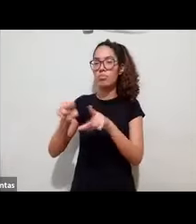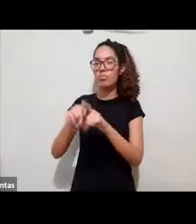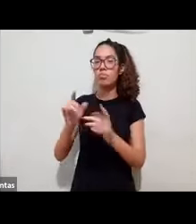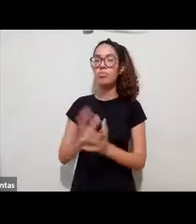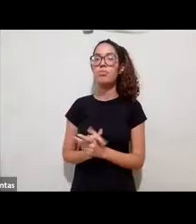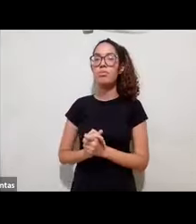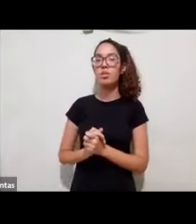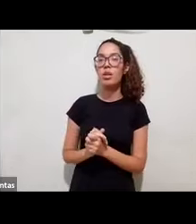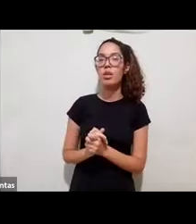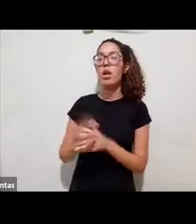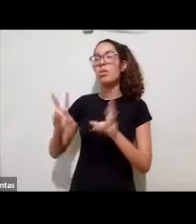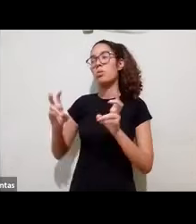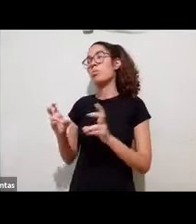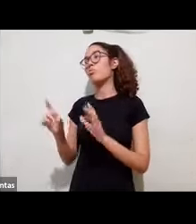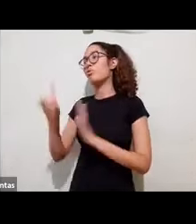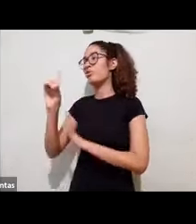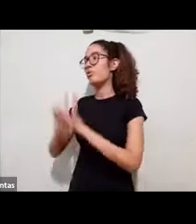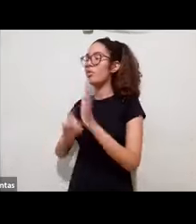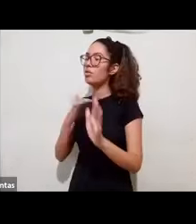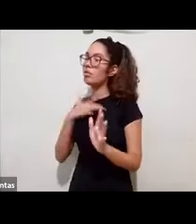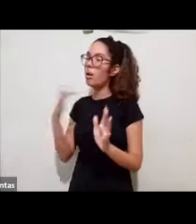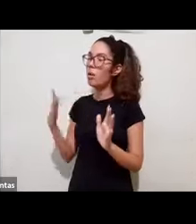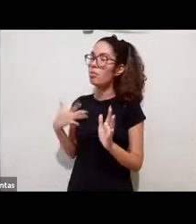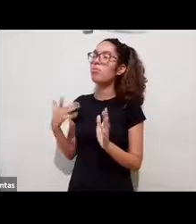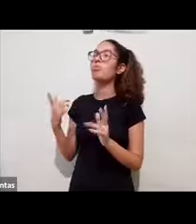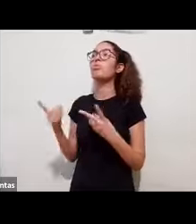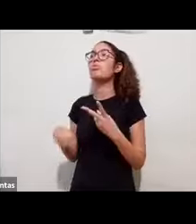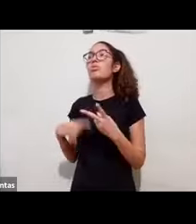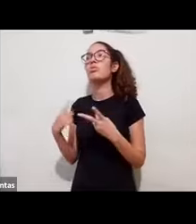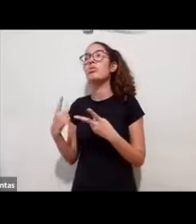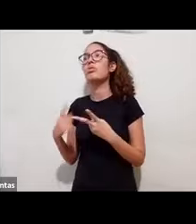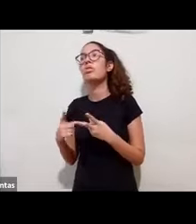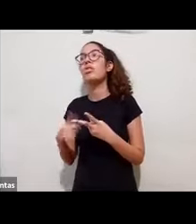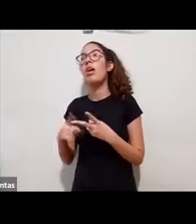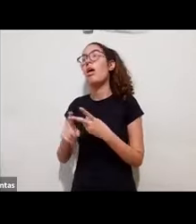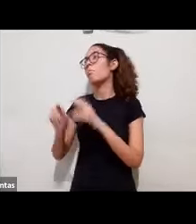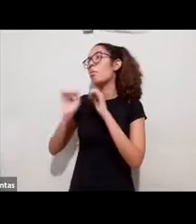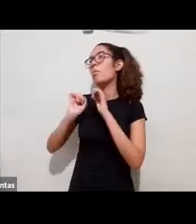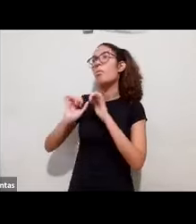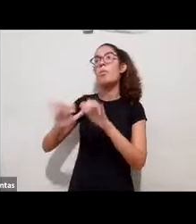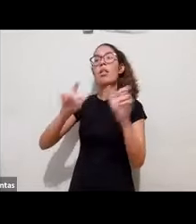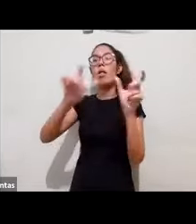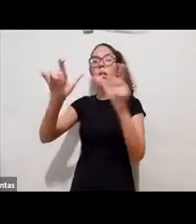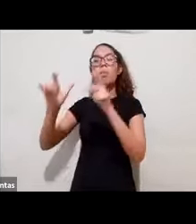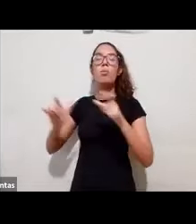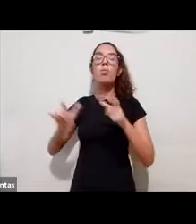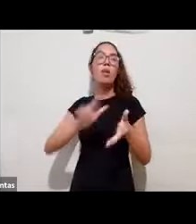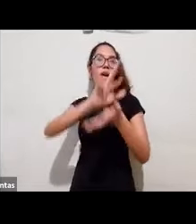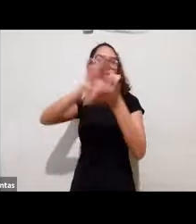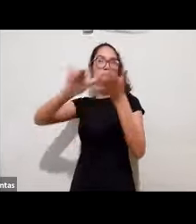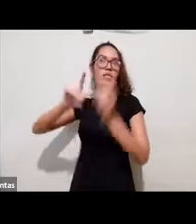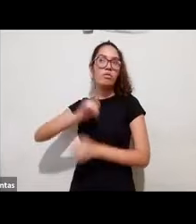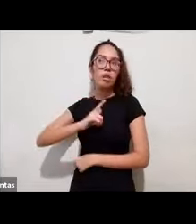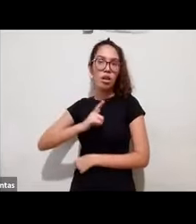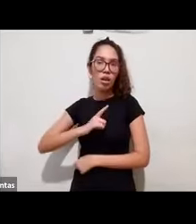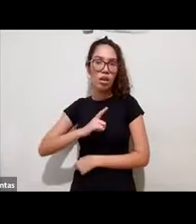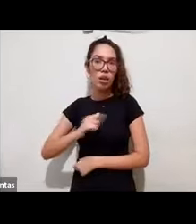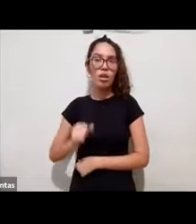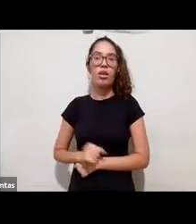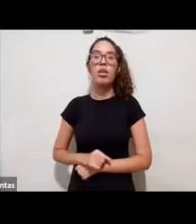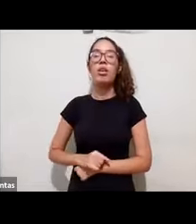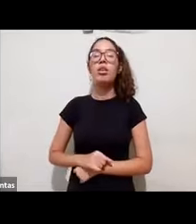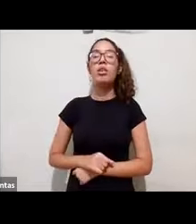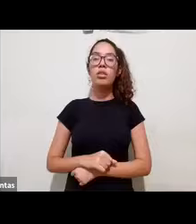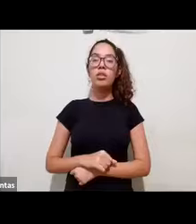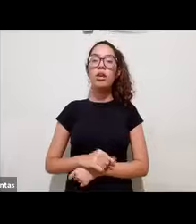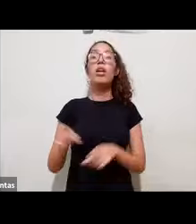um direito, saúde, né, pensando na saúde de forma ampliada, não só, né, para muito longe como ausência de doença